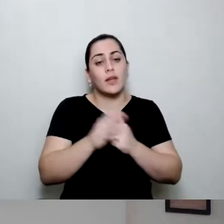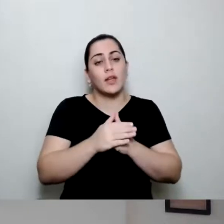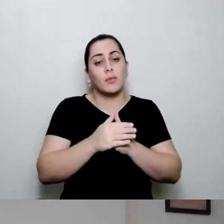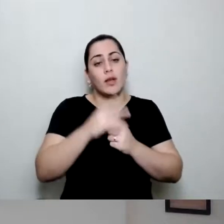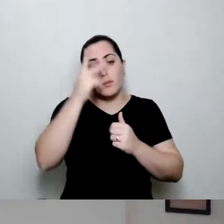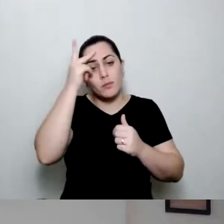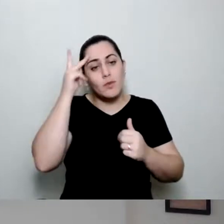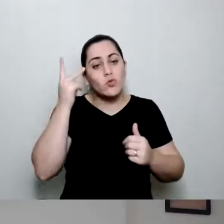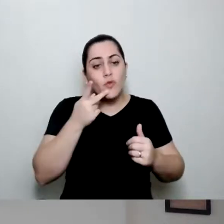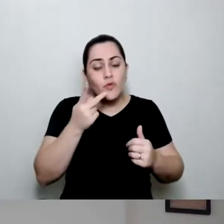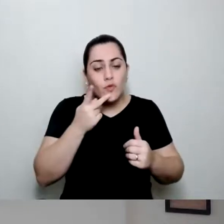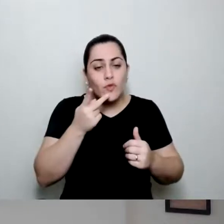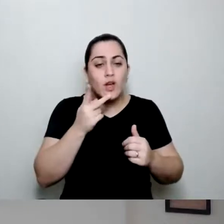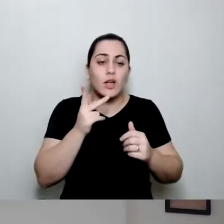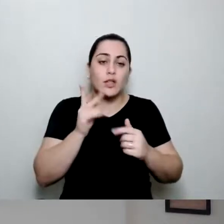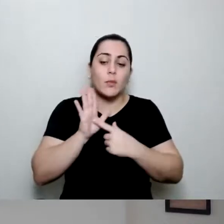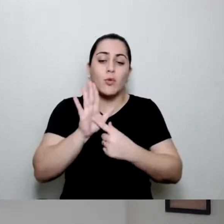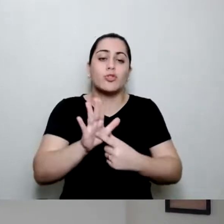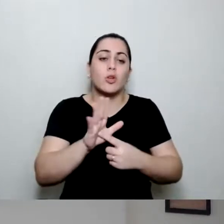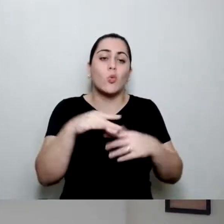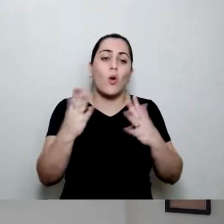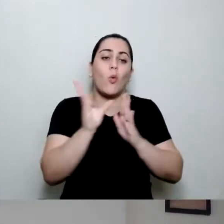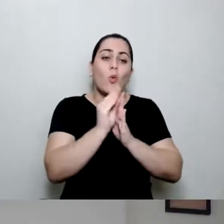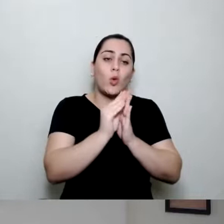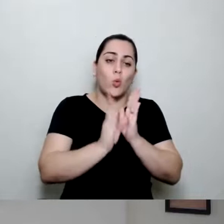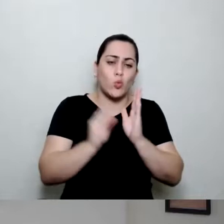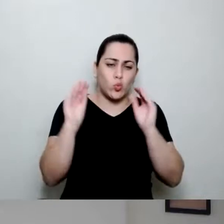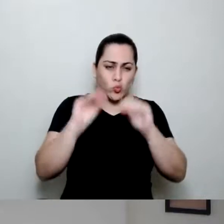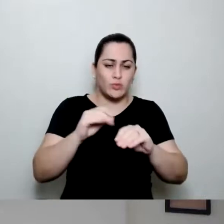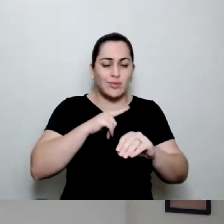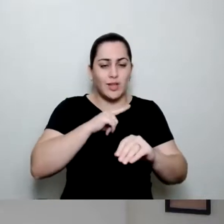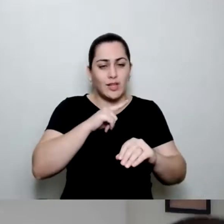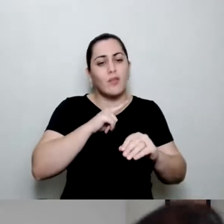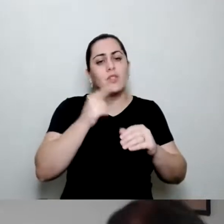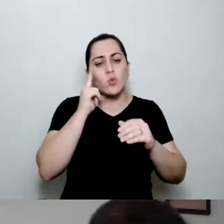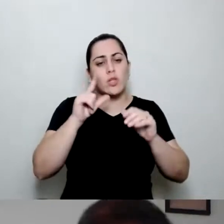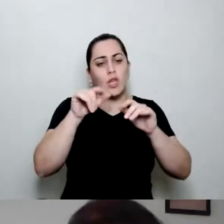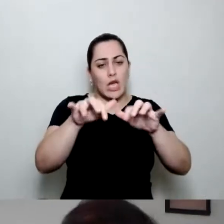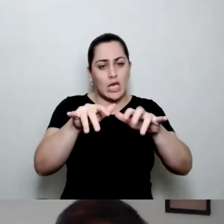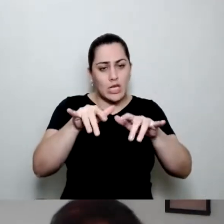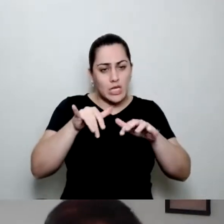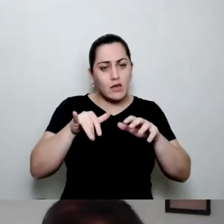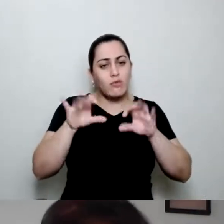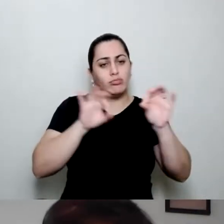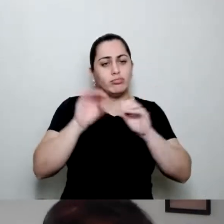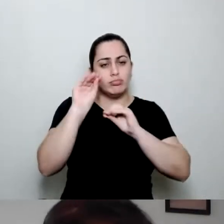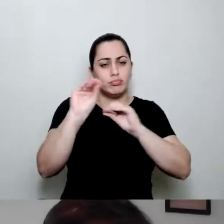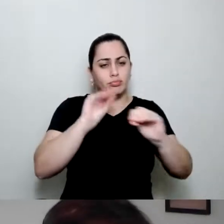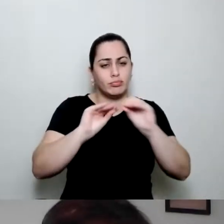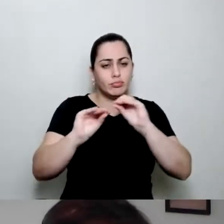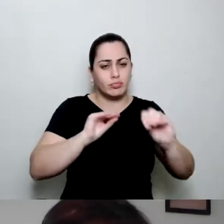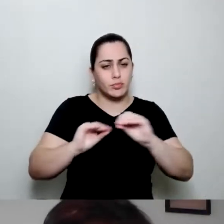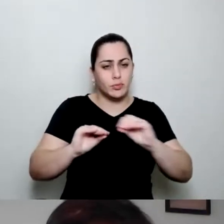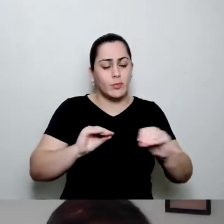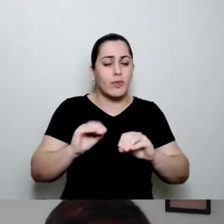falam, uma breve menção do conteúdo. E com isso é possível de ordenar os arquivos de uma forma boa, caso que